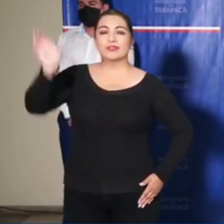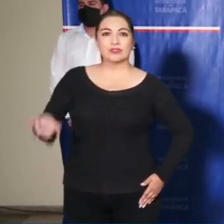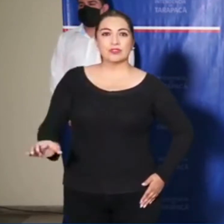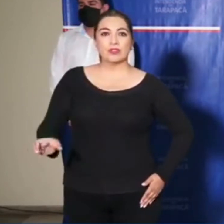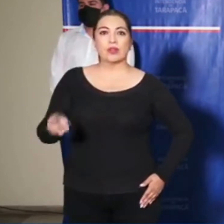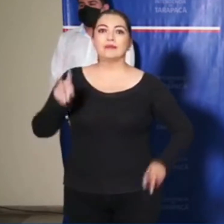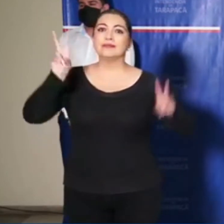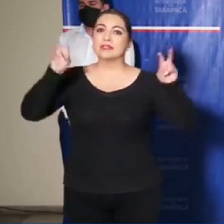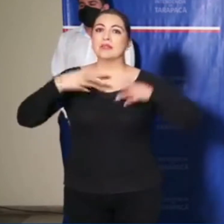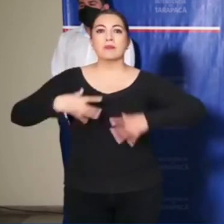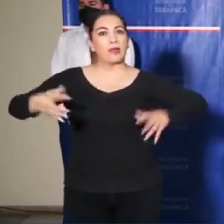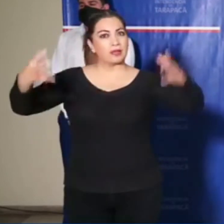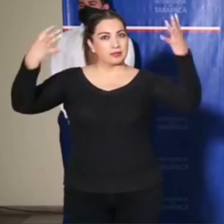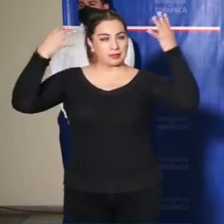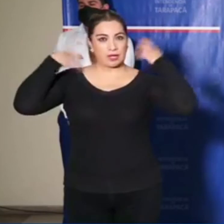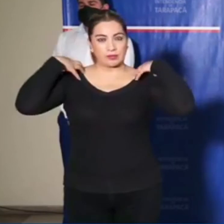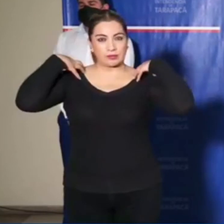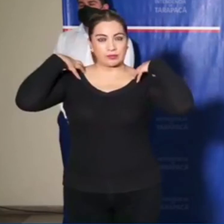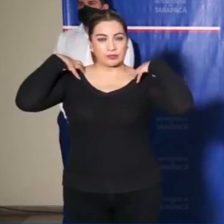suficientemente responsables.